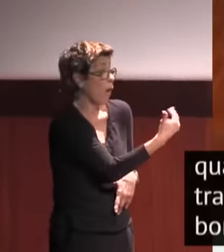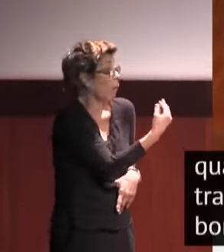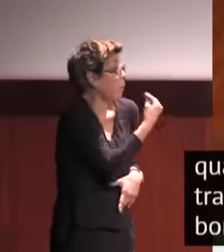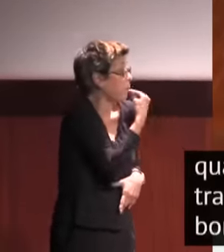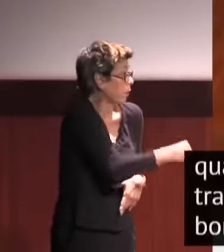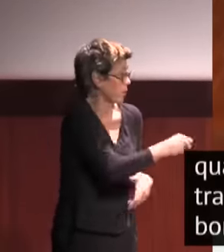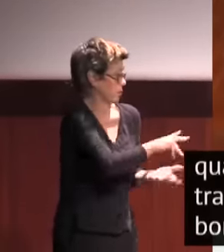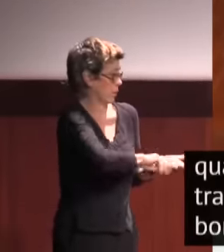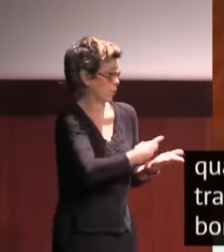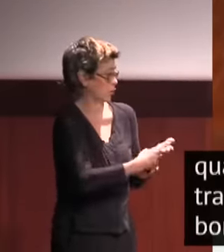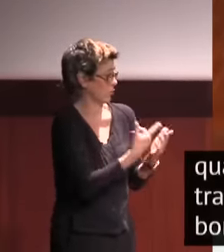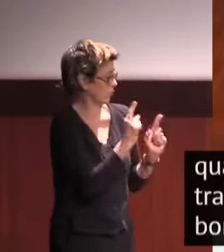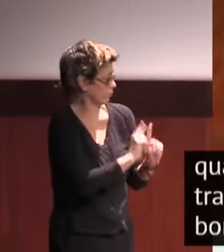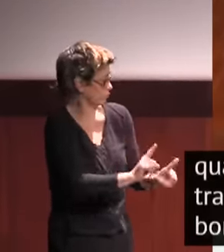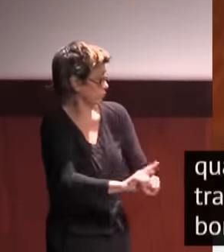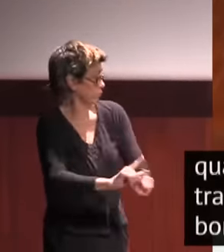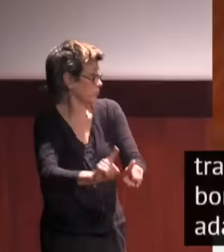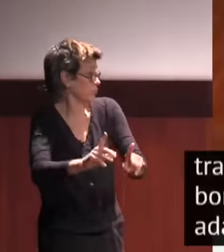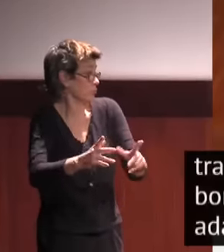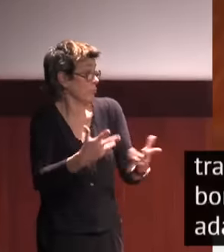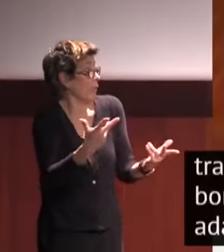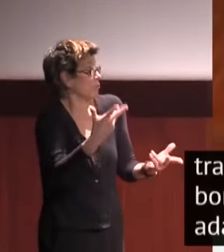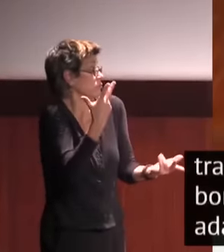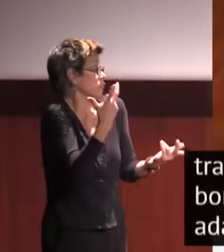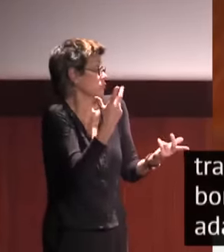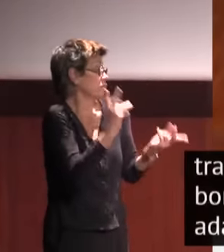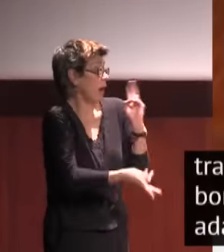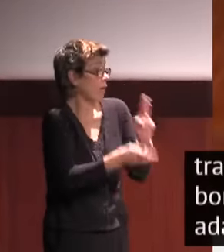on adapte une traduction qui un jour